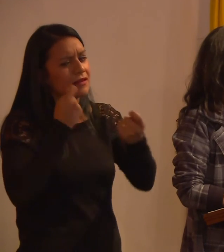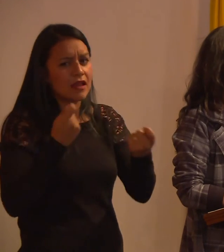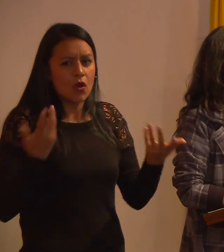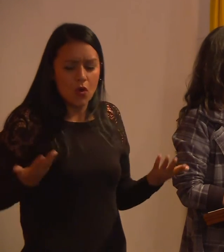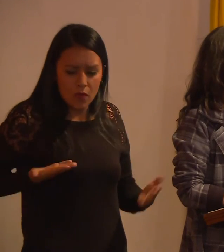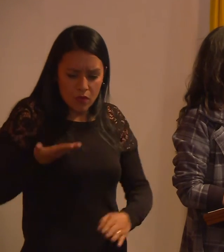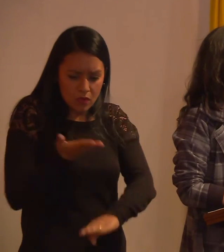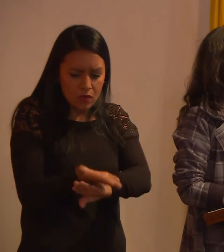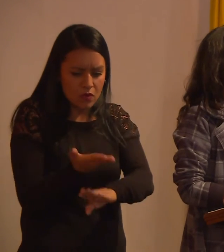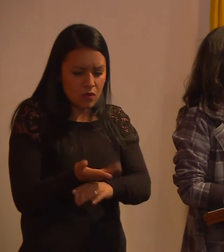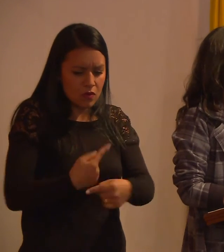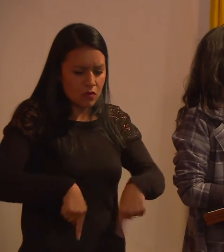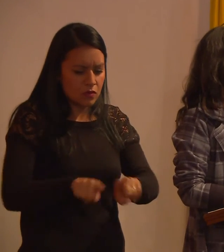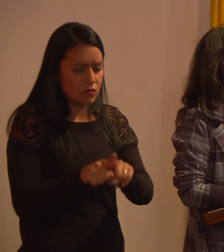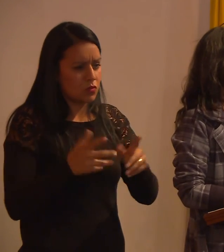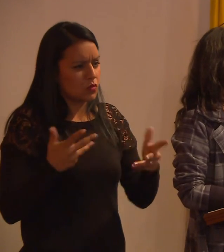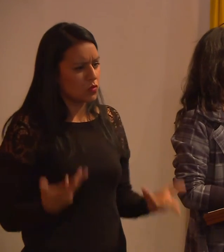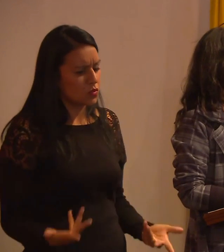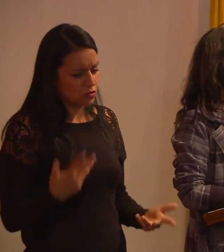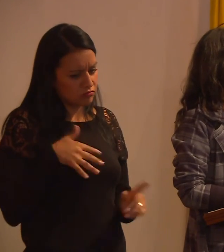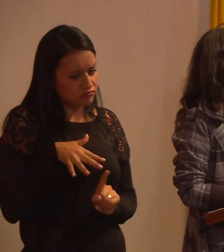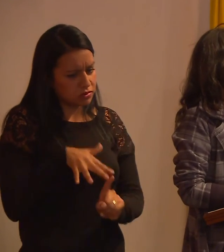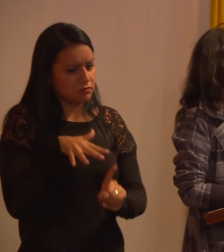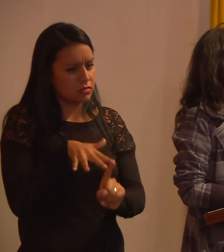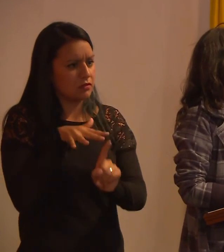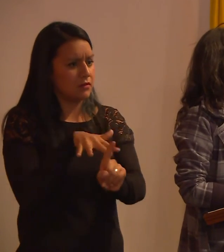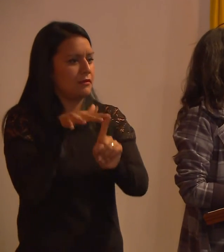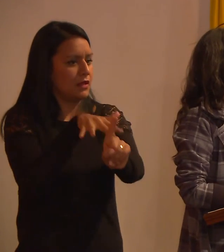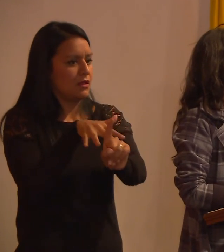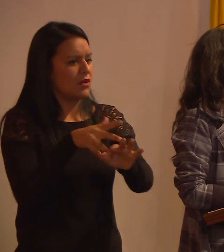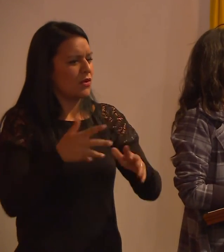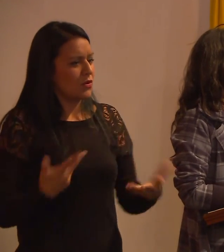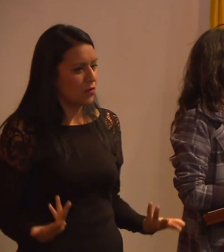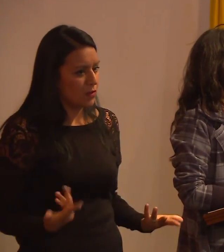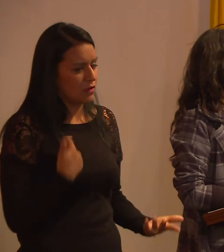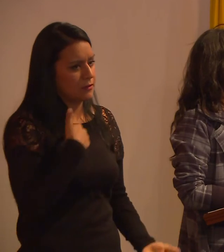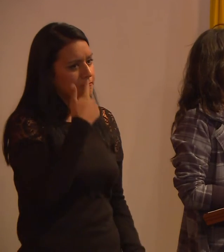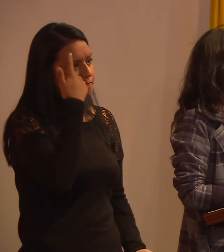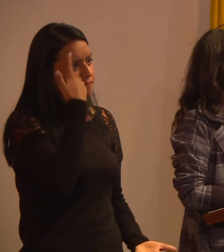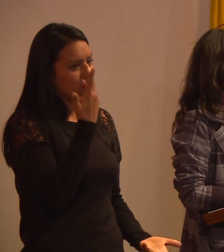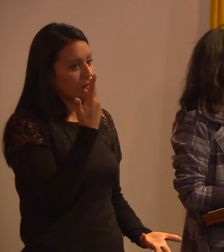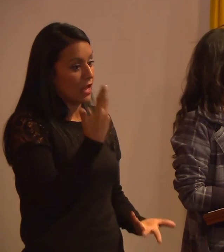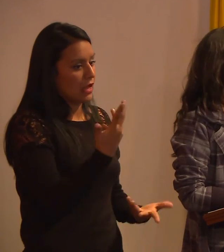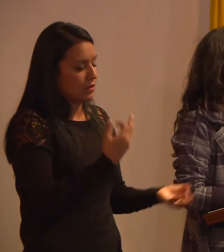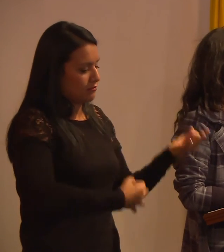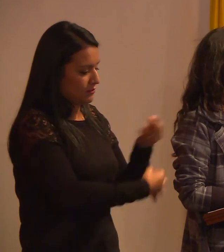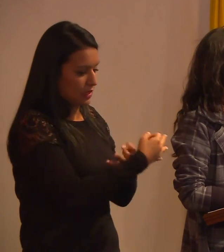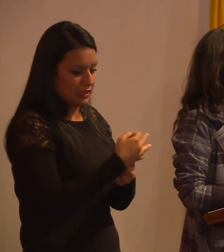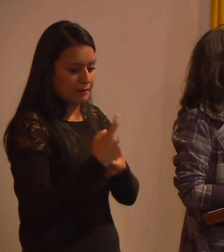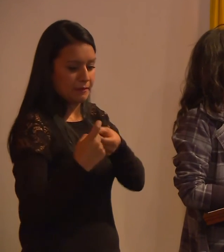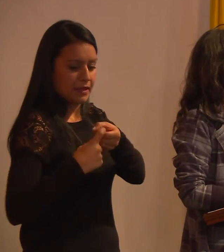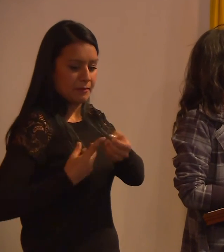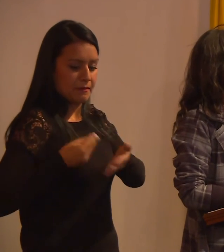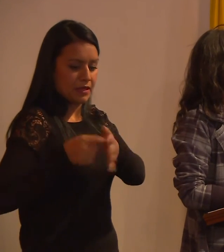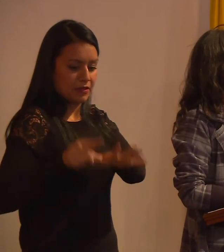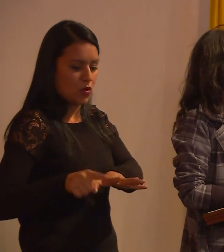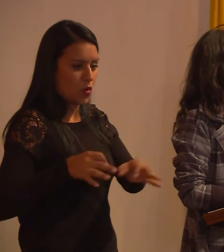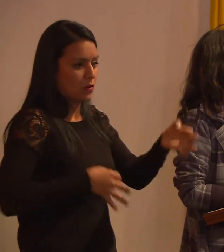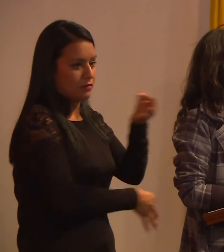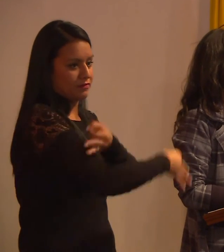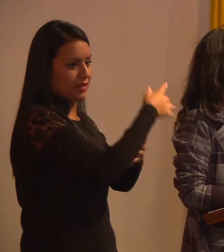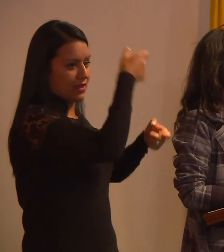donde nosotros podemos tener incidencia y podemos tener ingresos del mismo Estado que